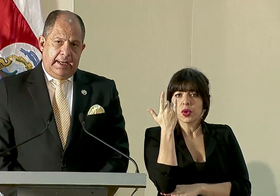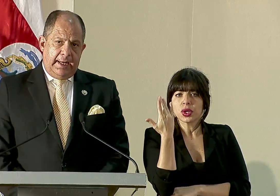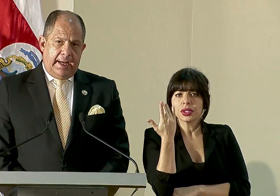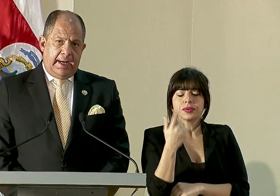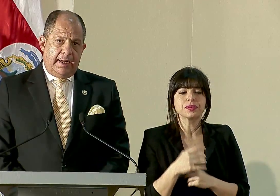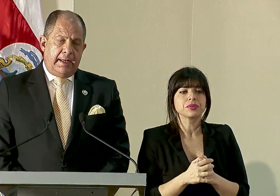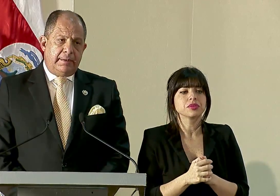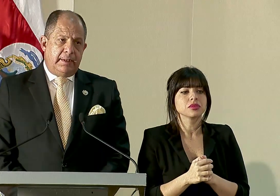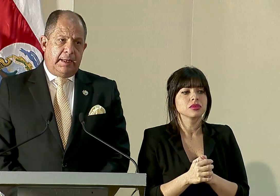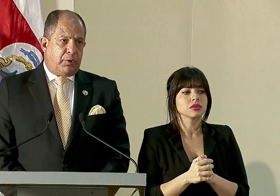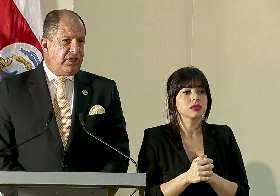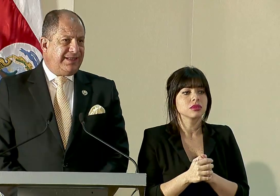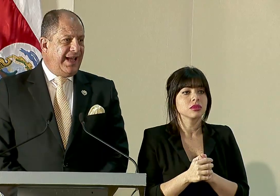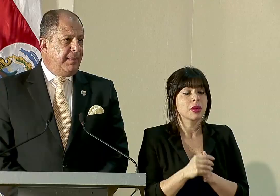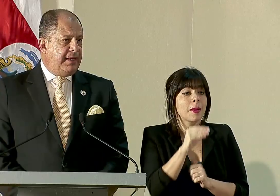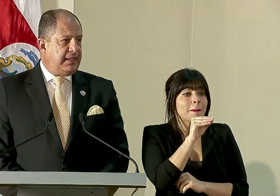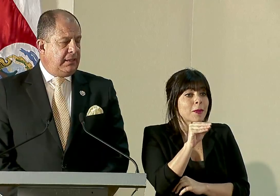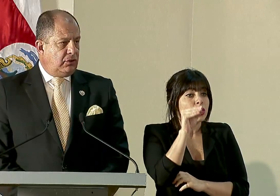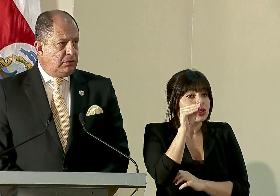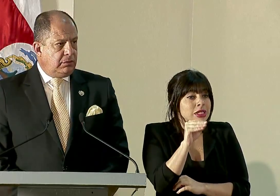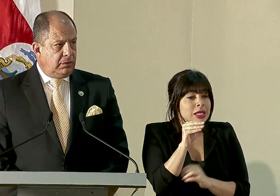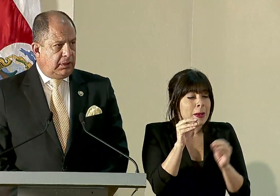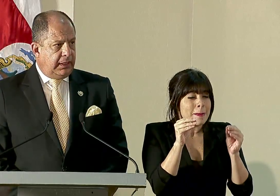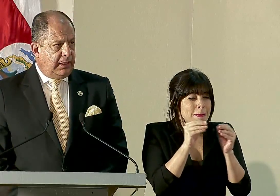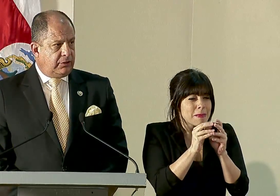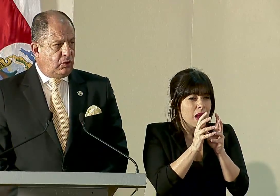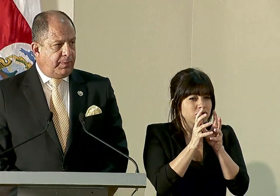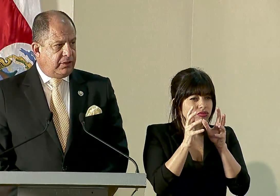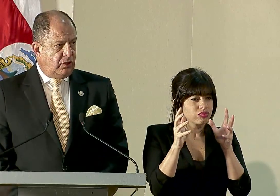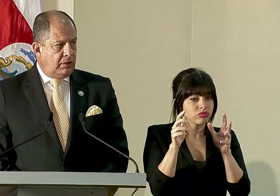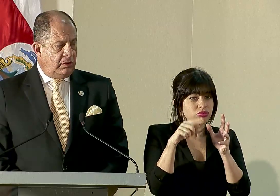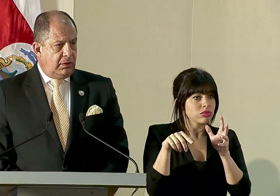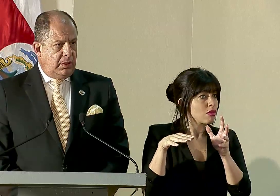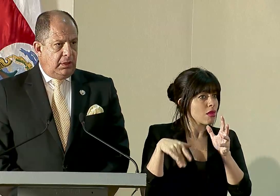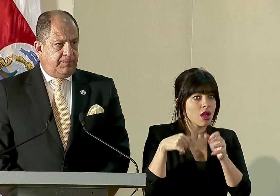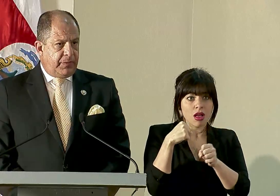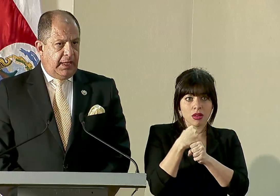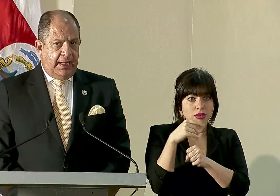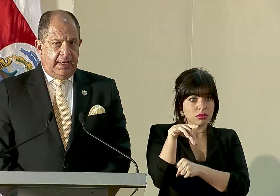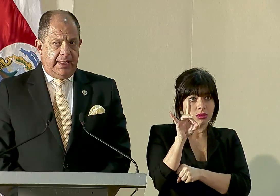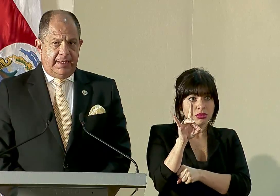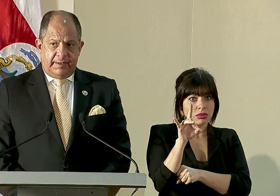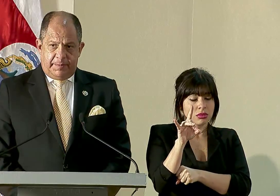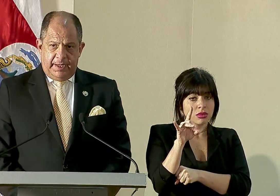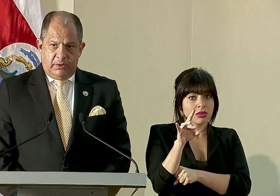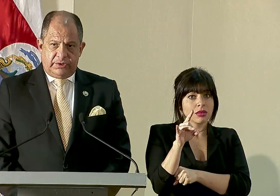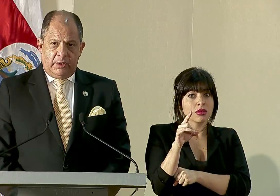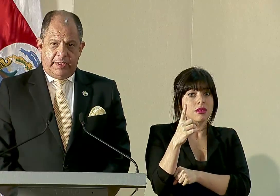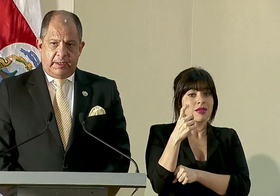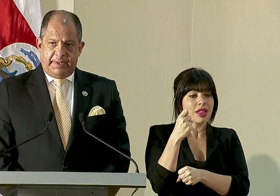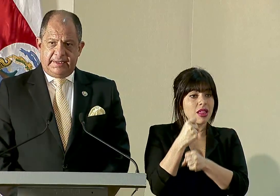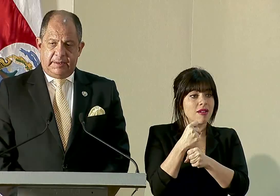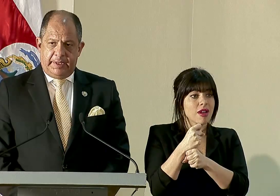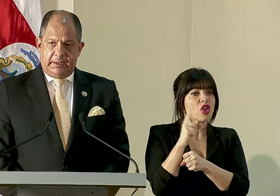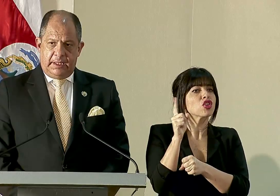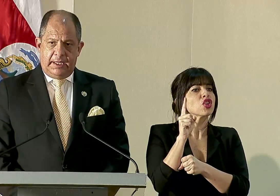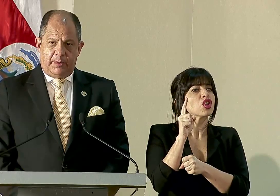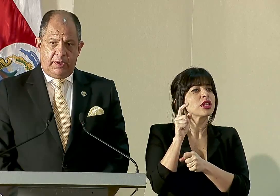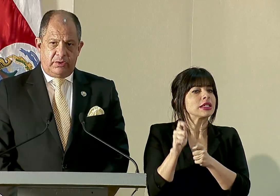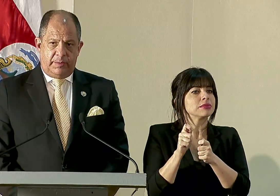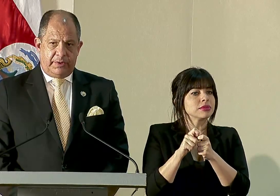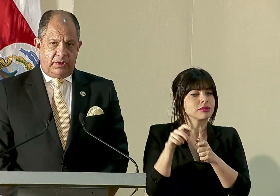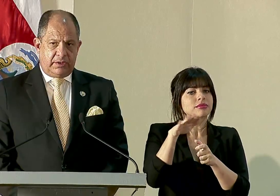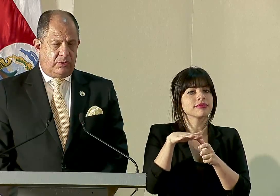el porcentaje más alto de desocupación y desempleo se encuentra precisamente